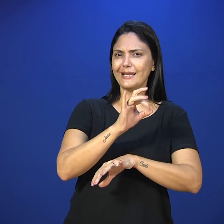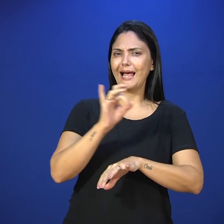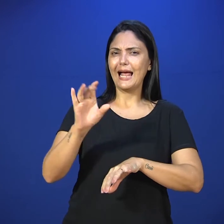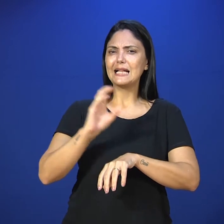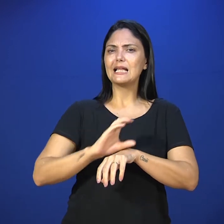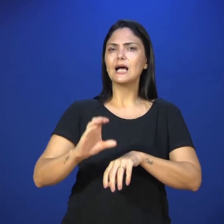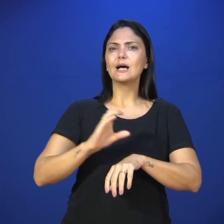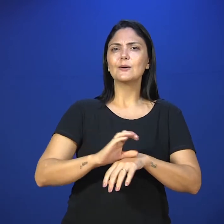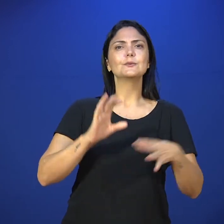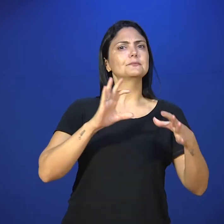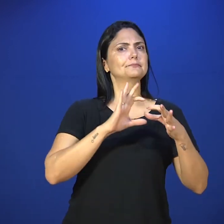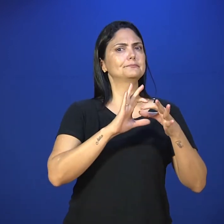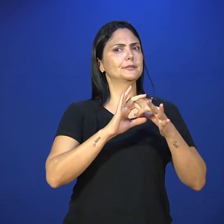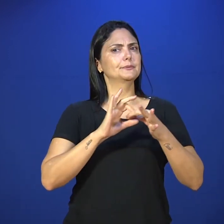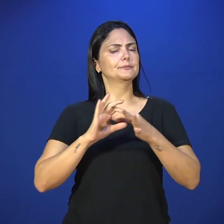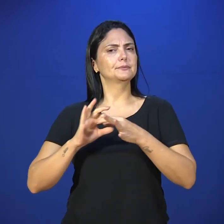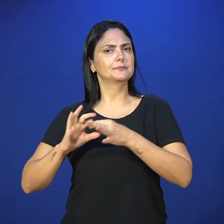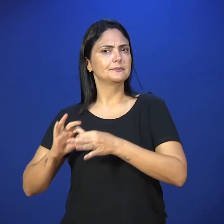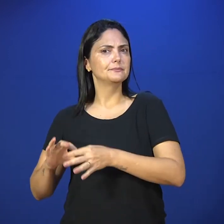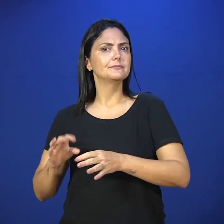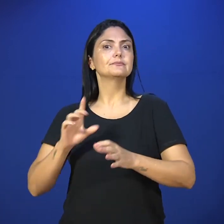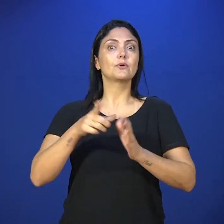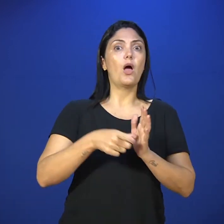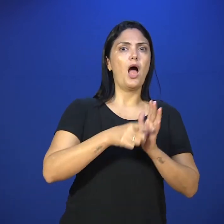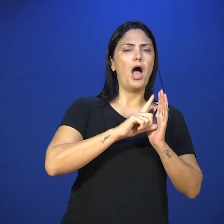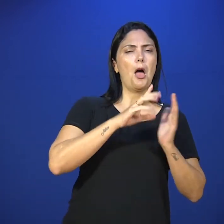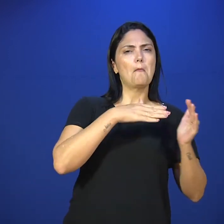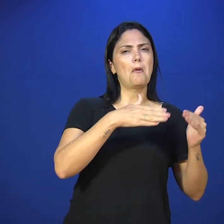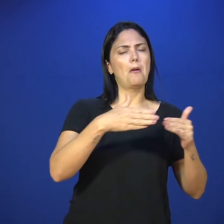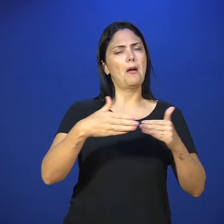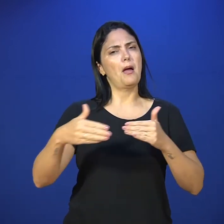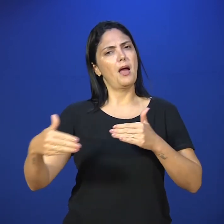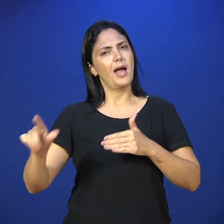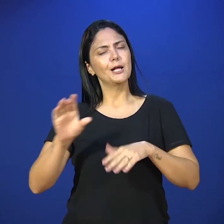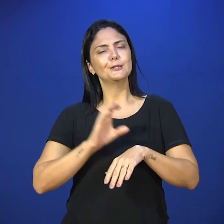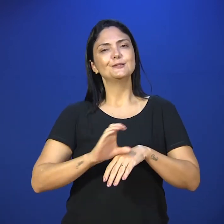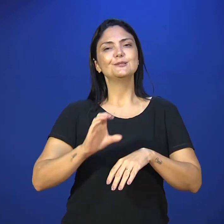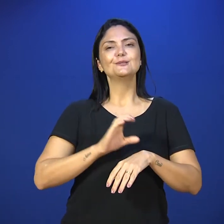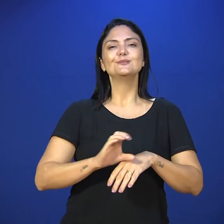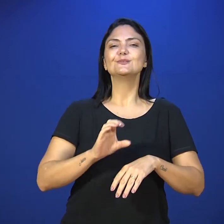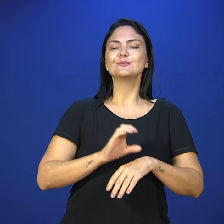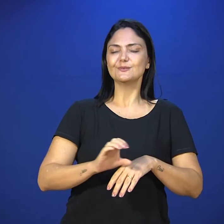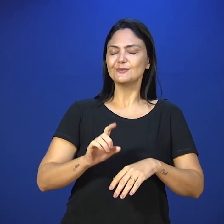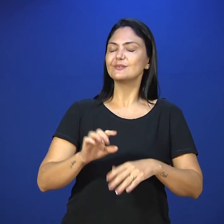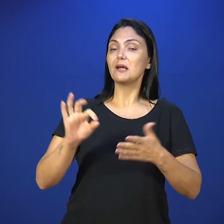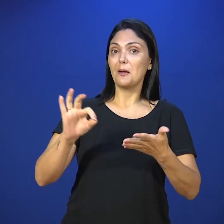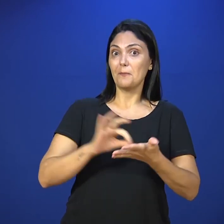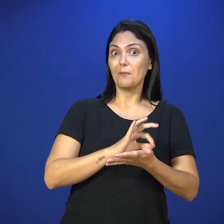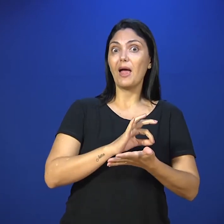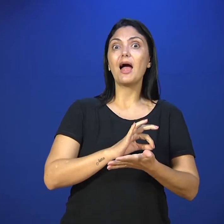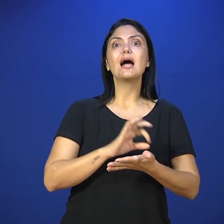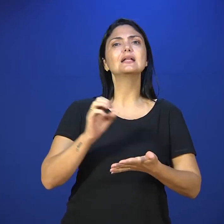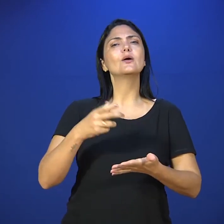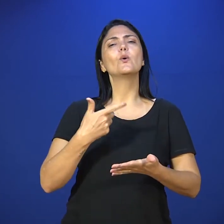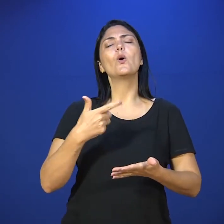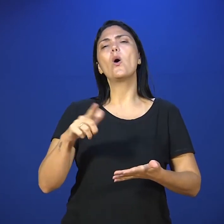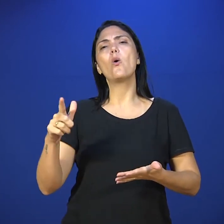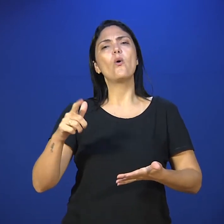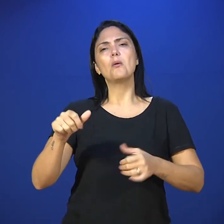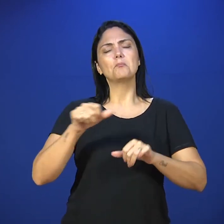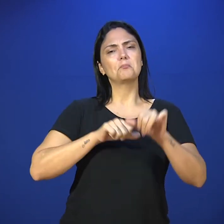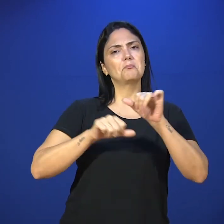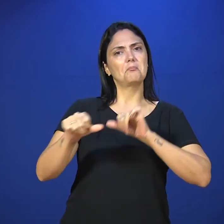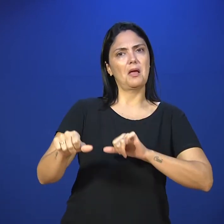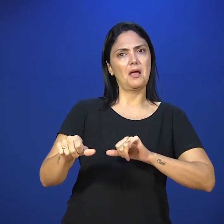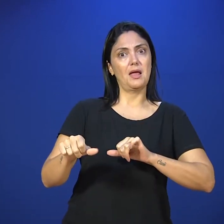ou conteúdos das disciplinas antes ou durante a realização do curso, da efetivação da matrícula ou qualquer